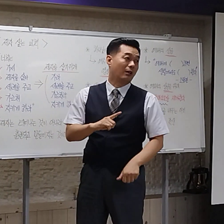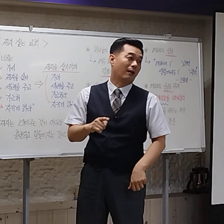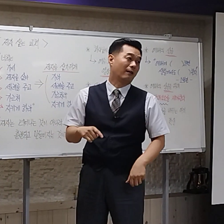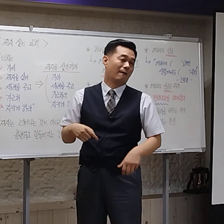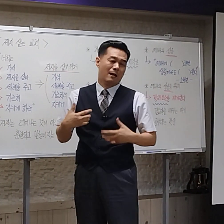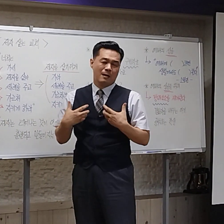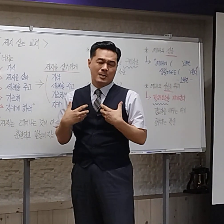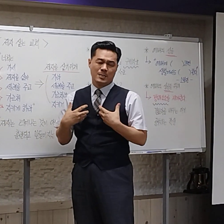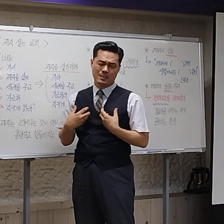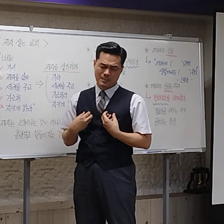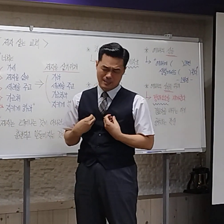어때?